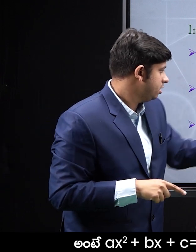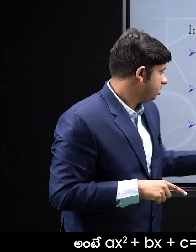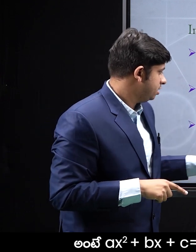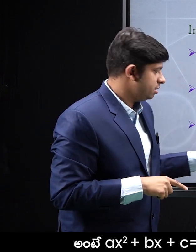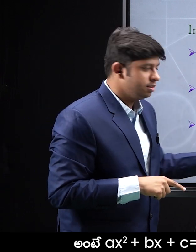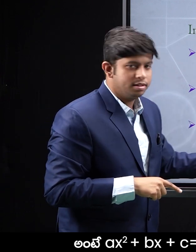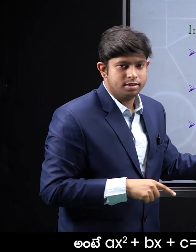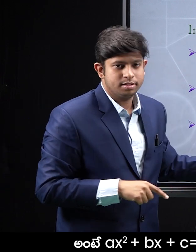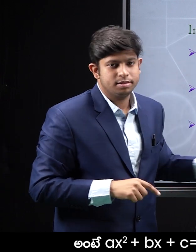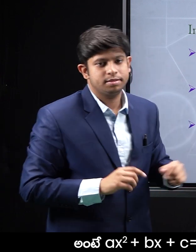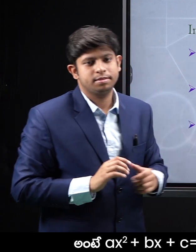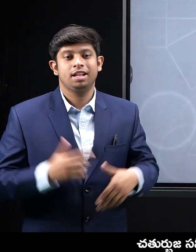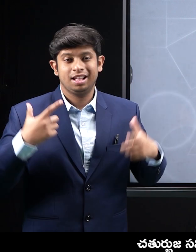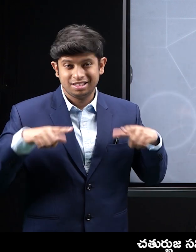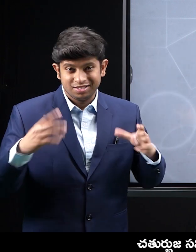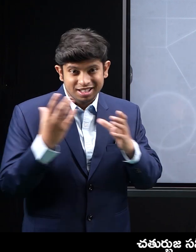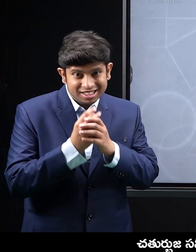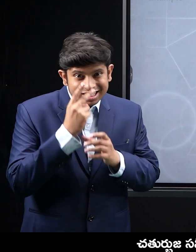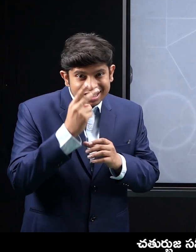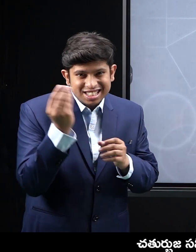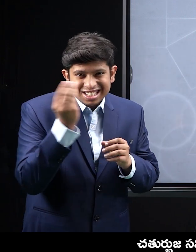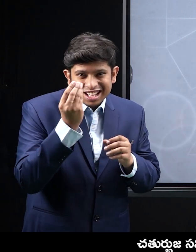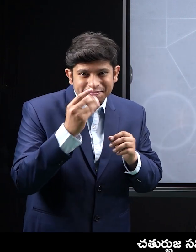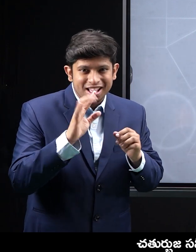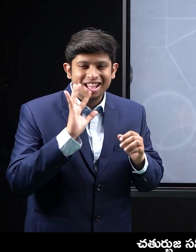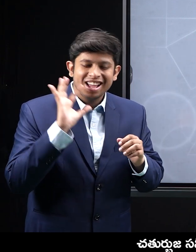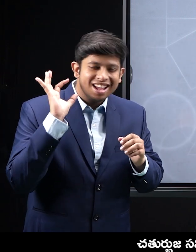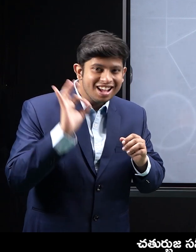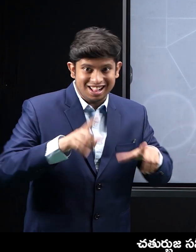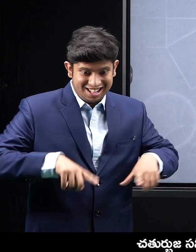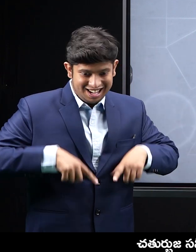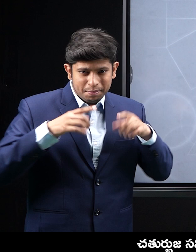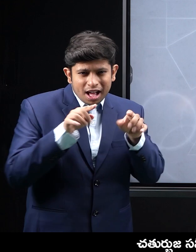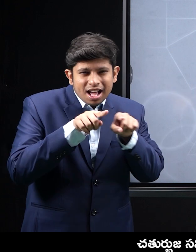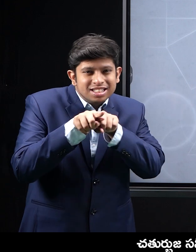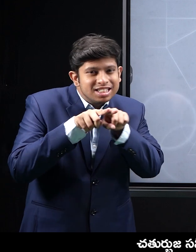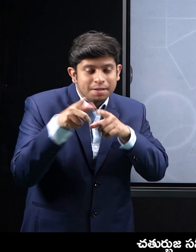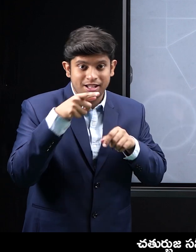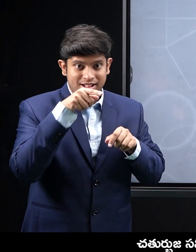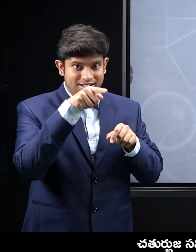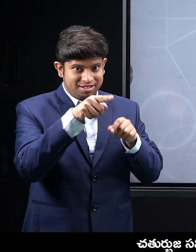రూపం అంటారు. చతుర్భుజ సమీకరణాలలో కొన్ని నిజ జీవిత ఉదాహరణలను చూద్దాం.